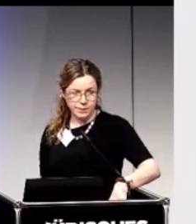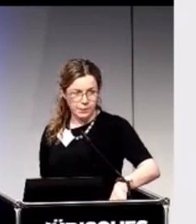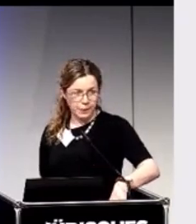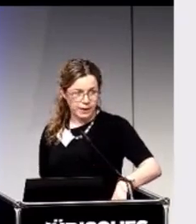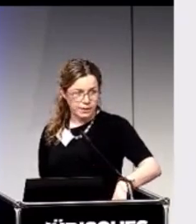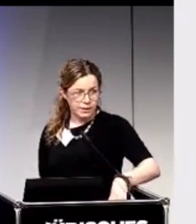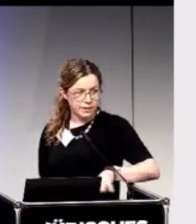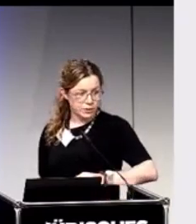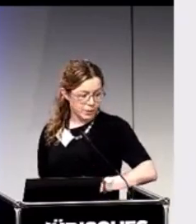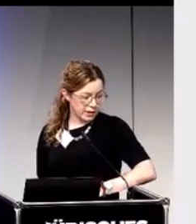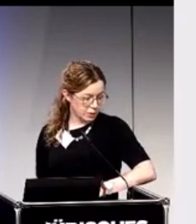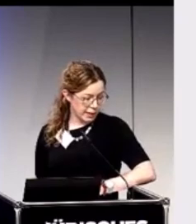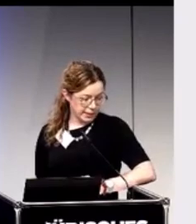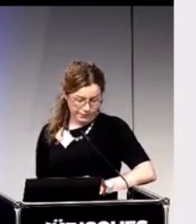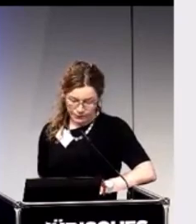diese Sprache sprechen.